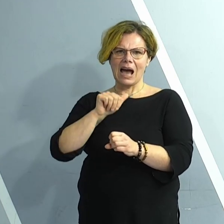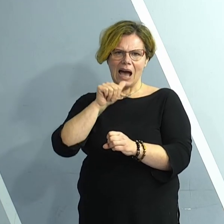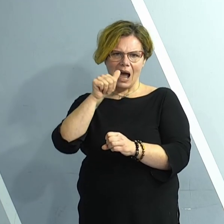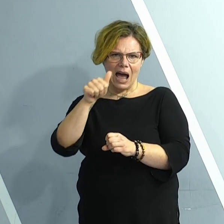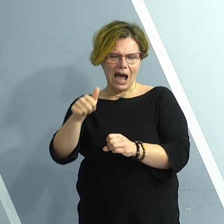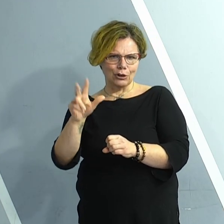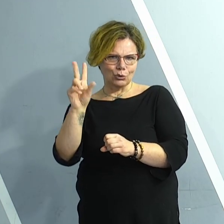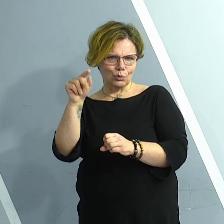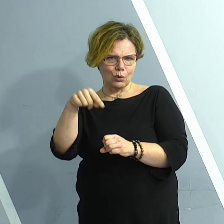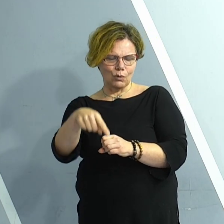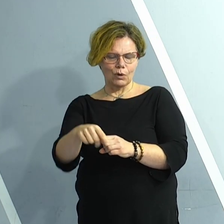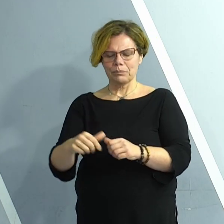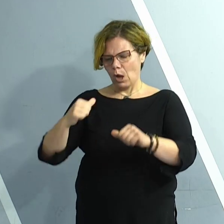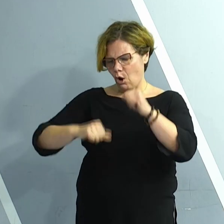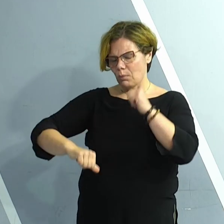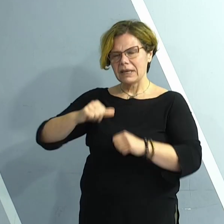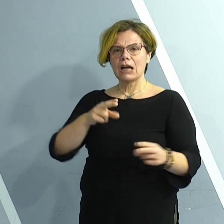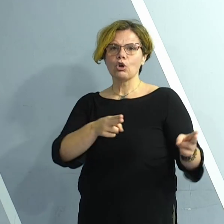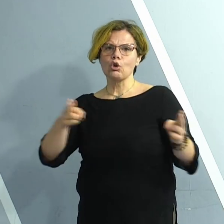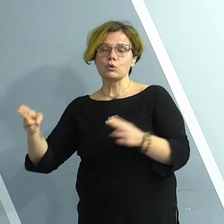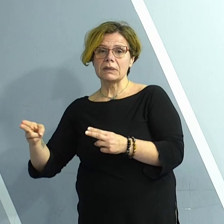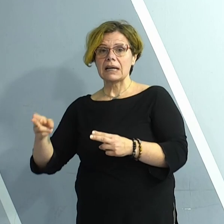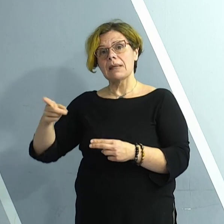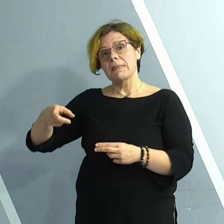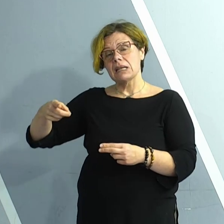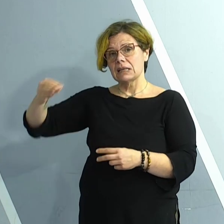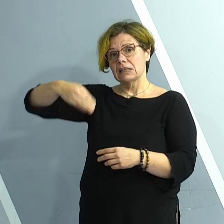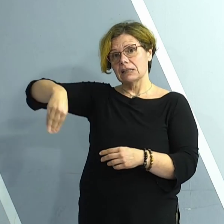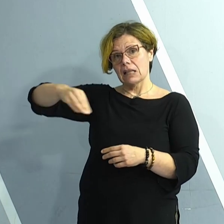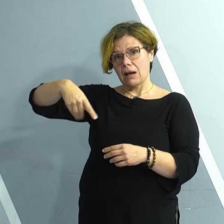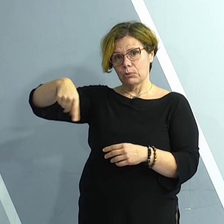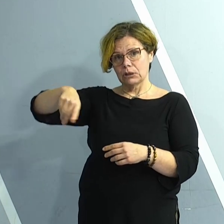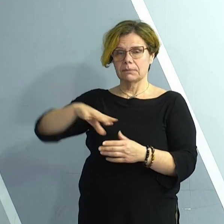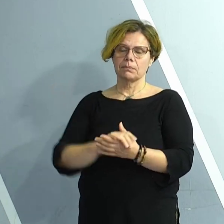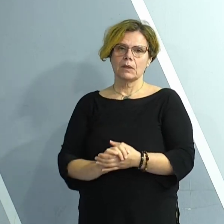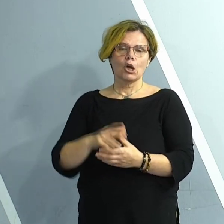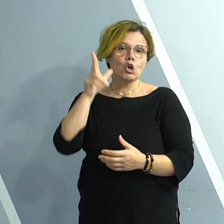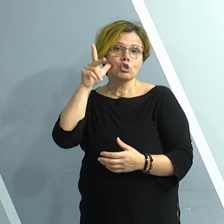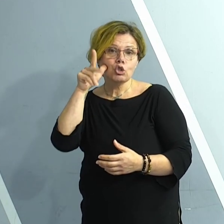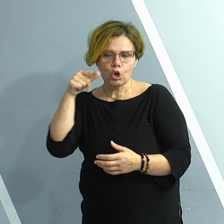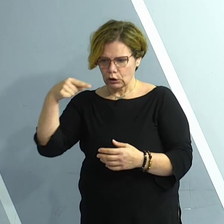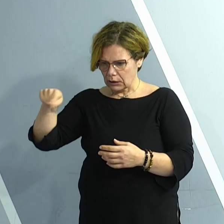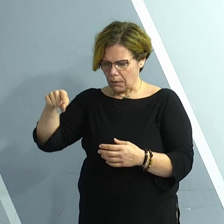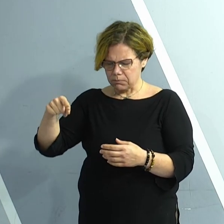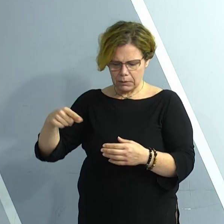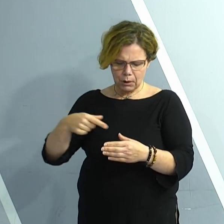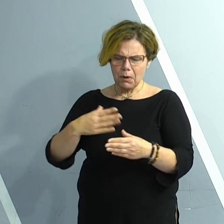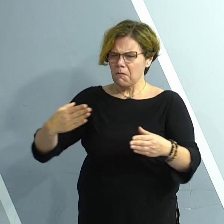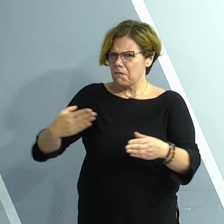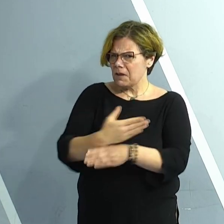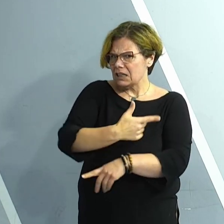stata operata all'ospedale Pellegrini di Napoli. La donna aveva riportato